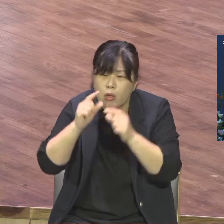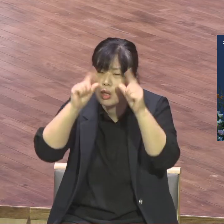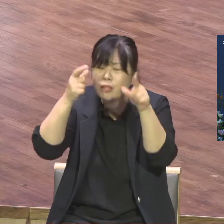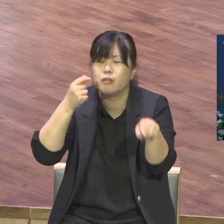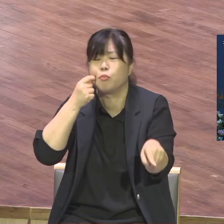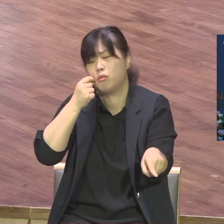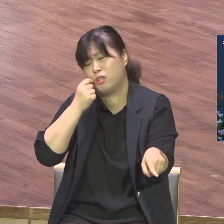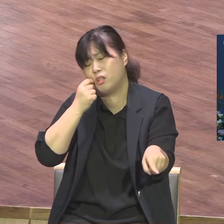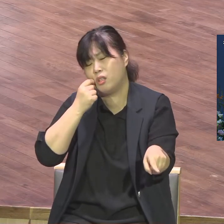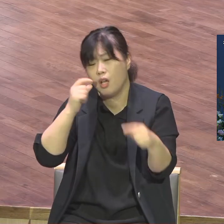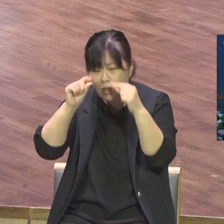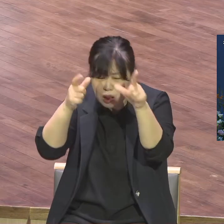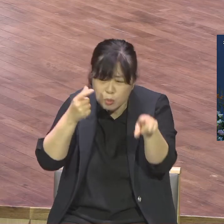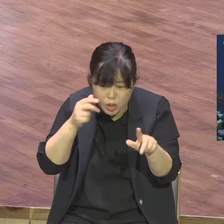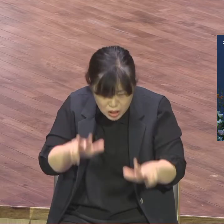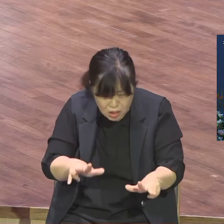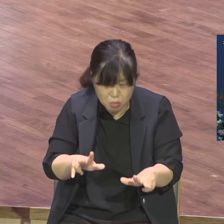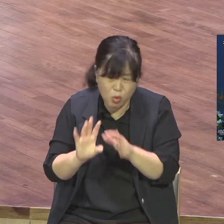아세요? 깨닫는 은혜예요.